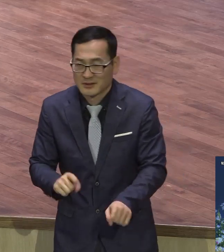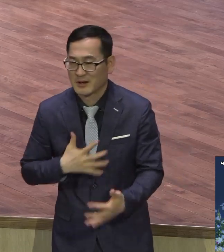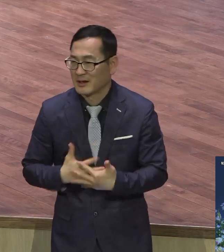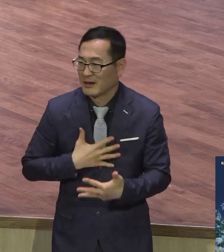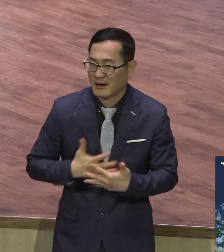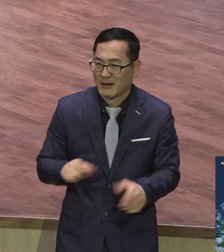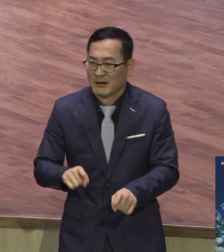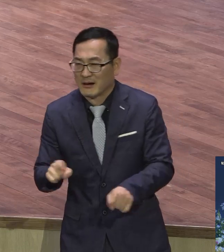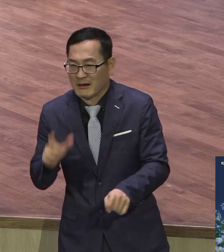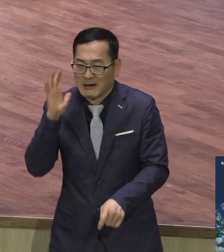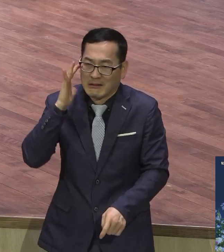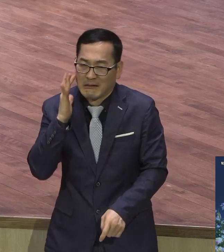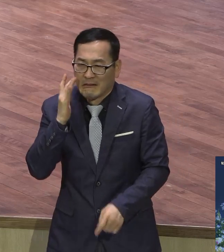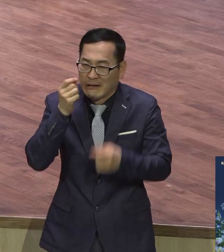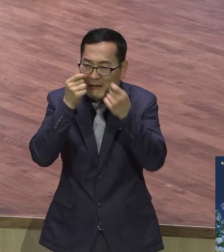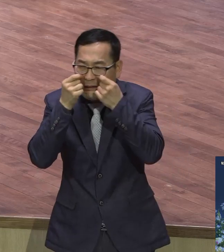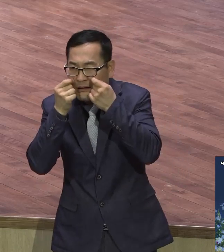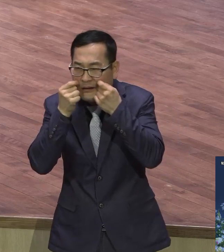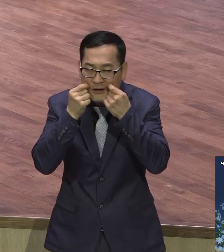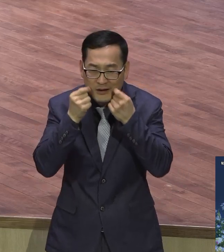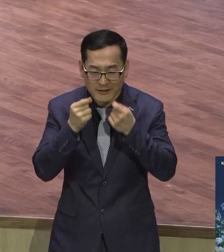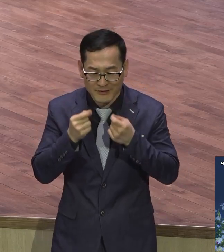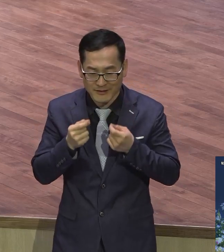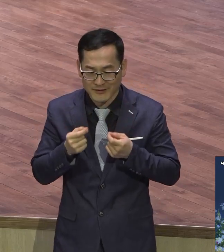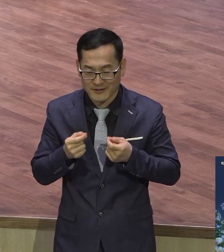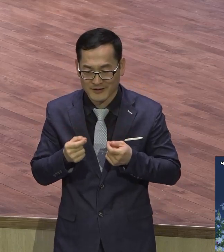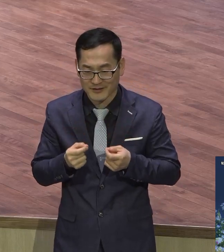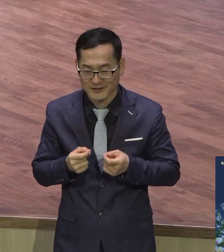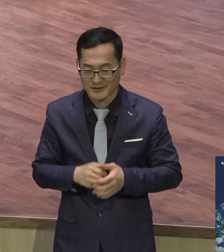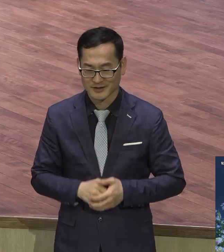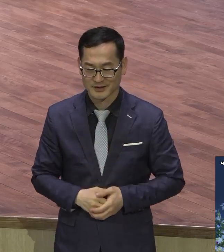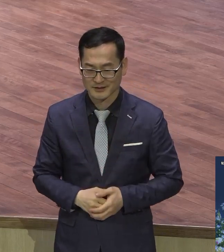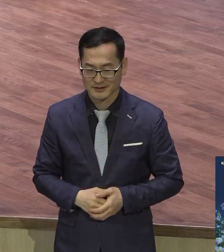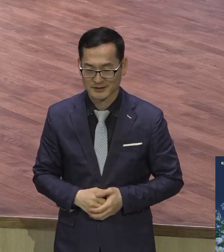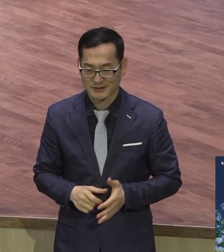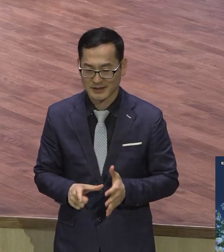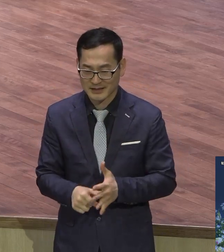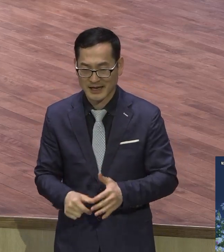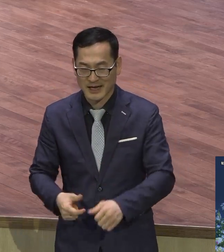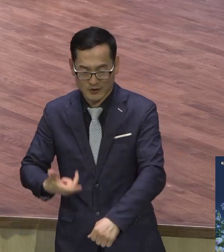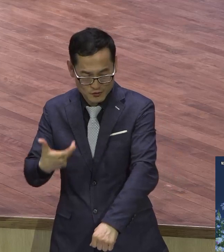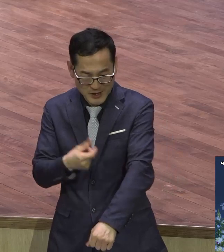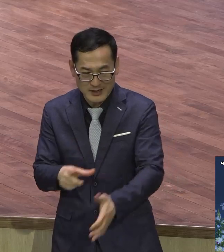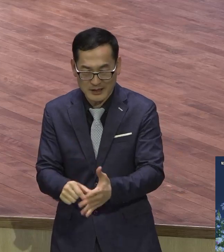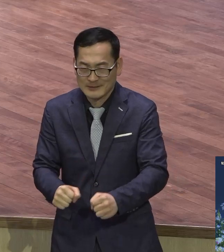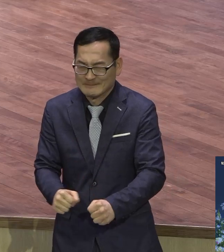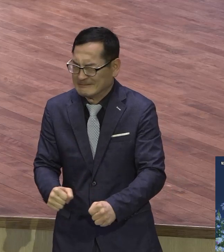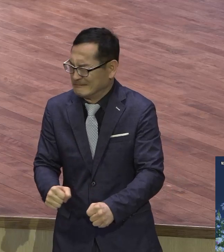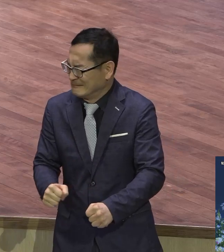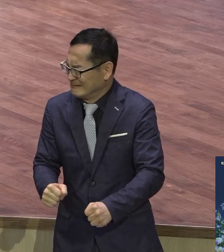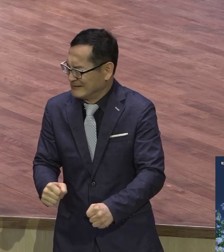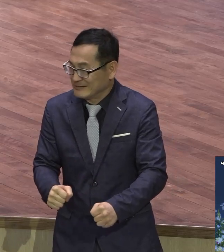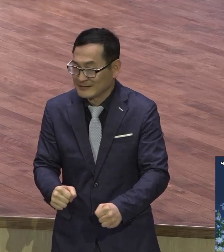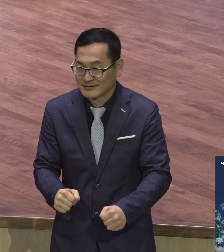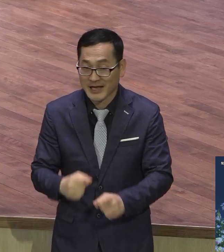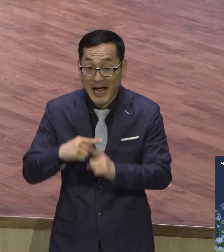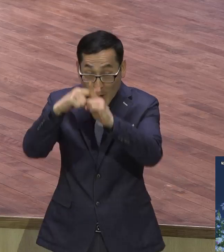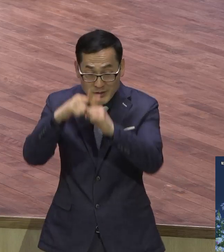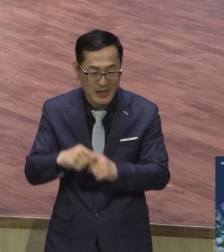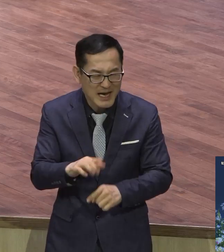그렇게 긴장을 하니까 주사를 맞을 때 참 힘을 주시죠. 간호사가 뭐라 그래요.